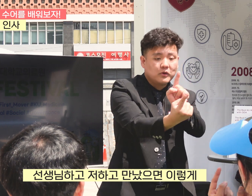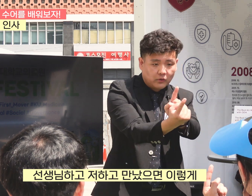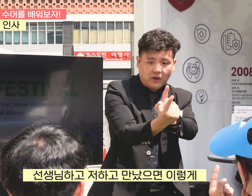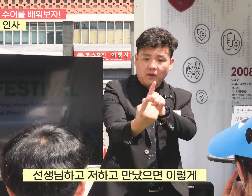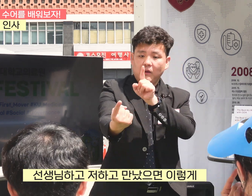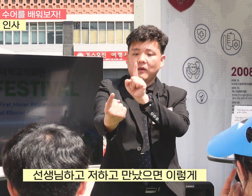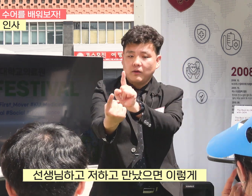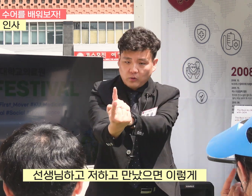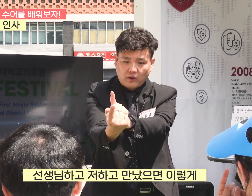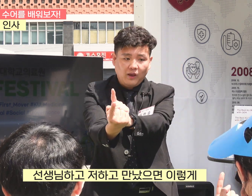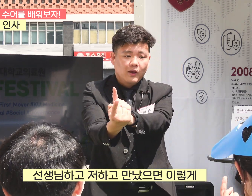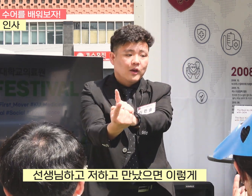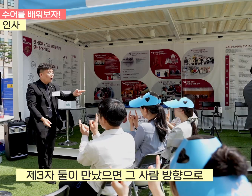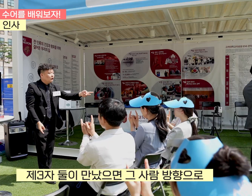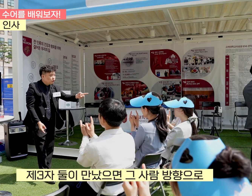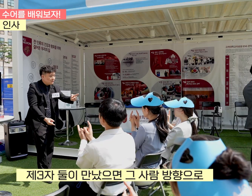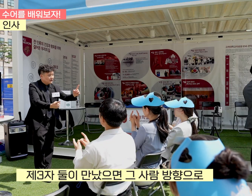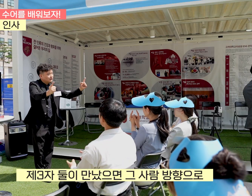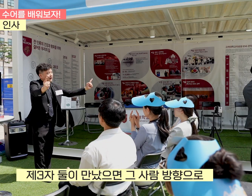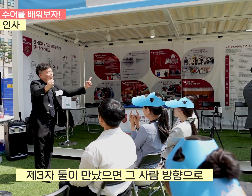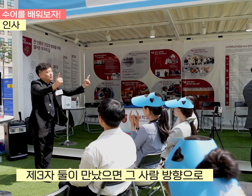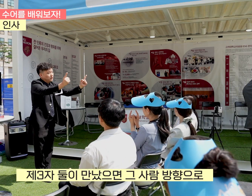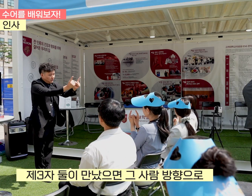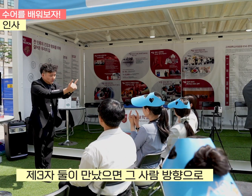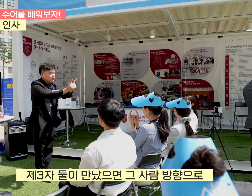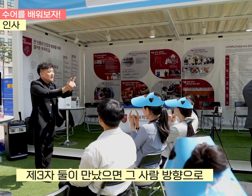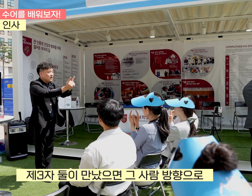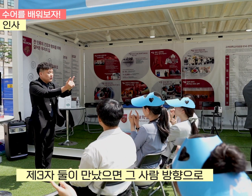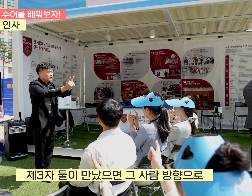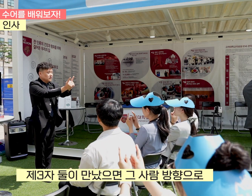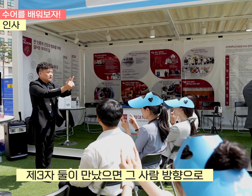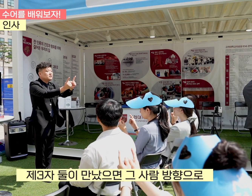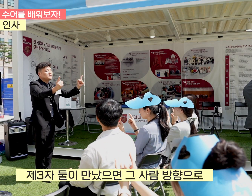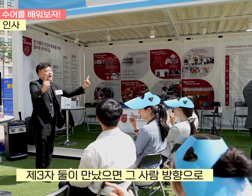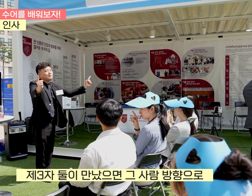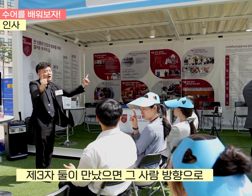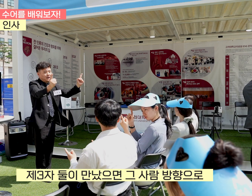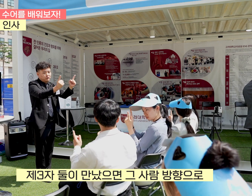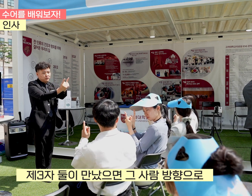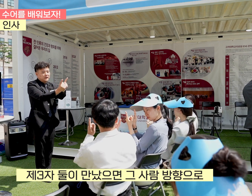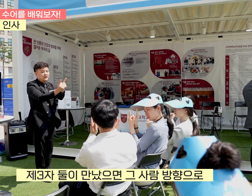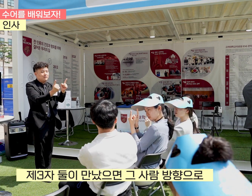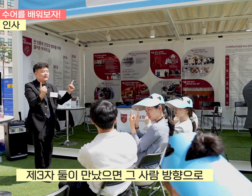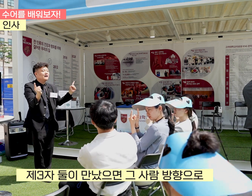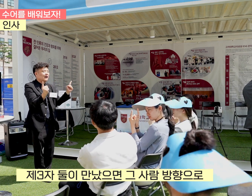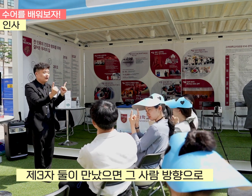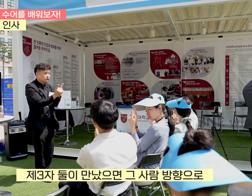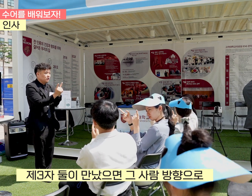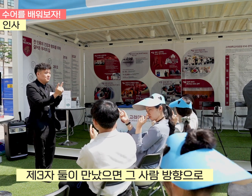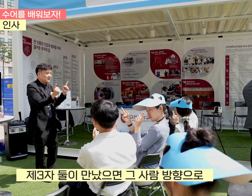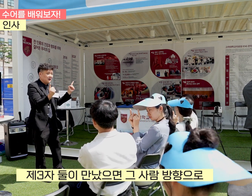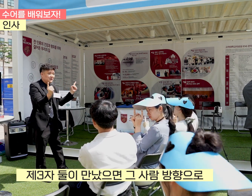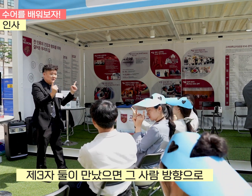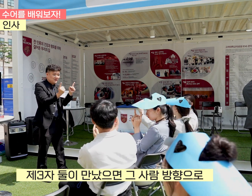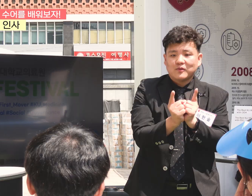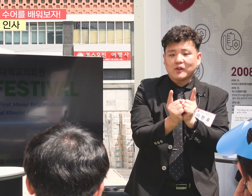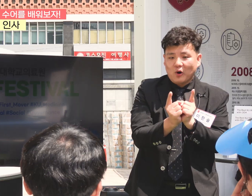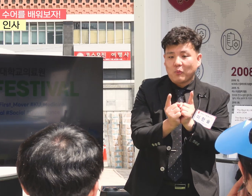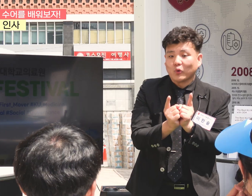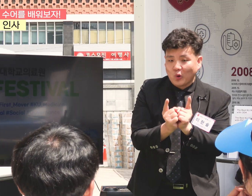이렇게, 이렇게. 그 너네 둘이 만났다라고 하면은, 삼자면은 그 사람 방향으로. 예, 이게 만나다라는 수호입니다. 그래서